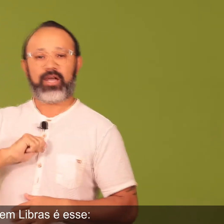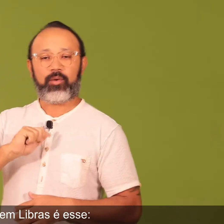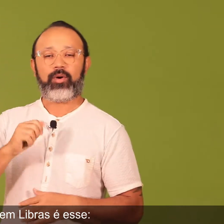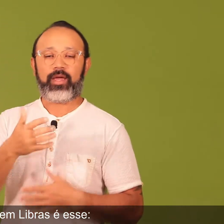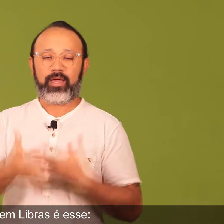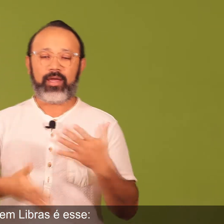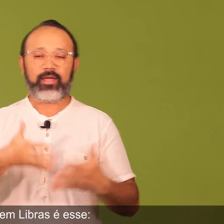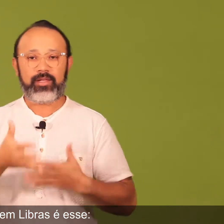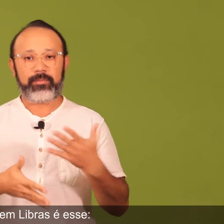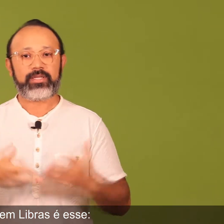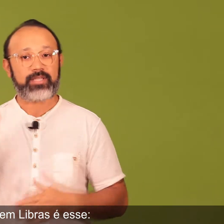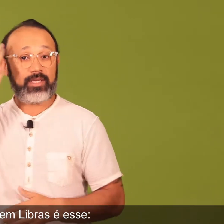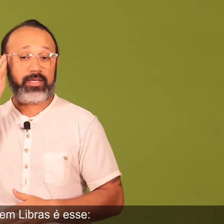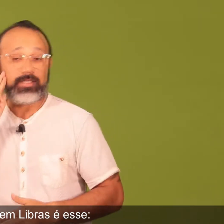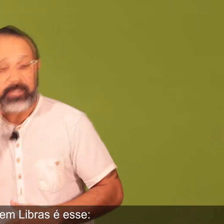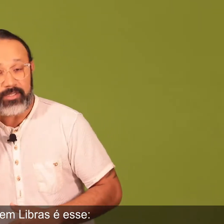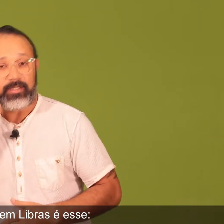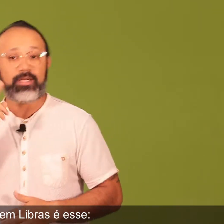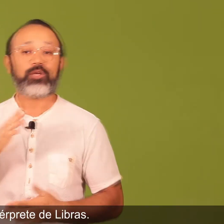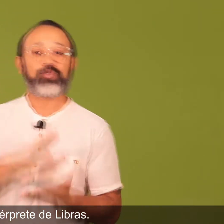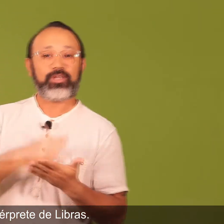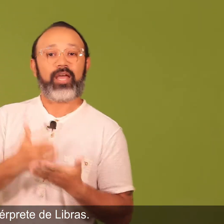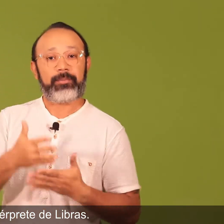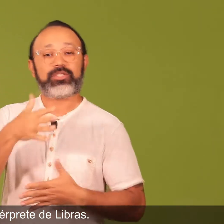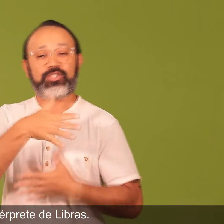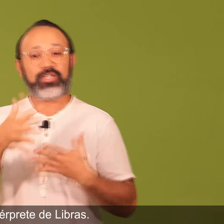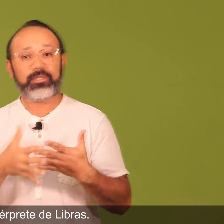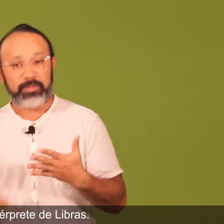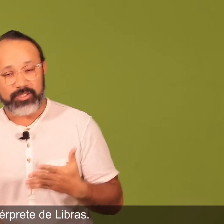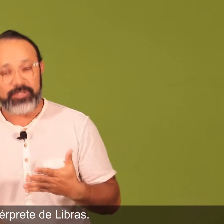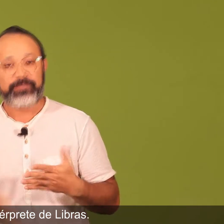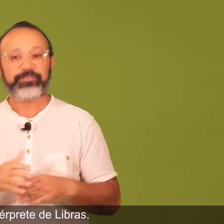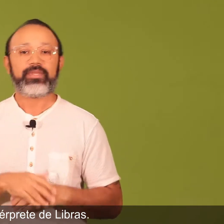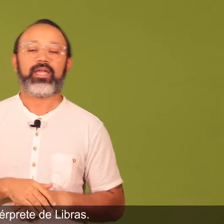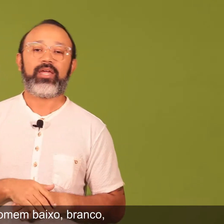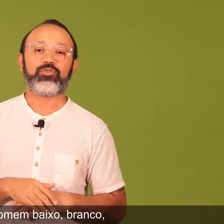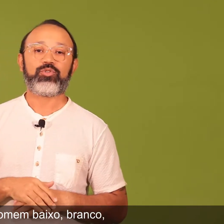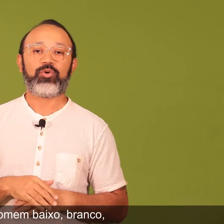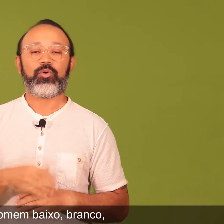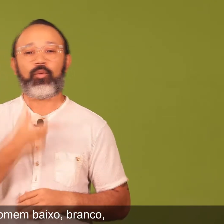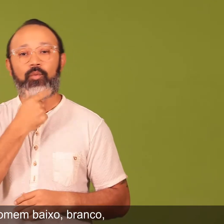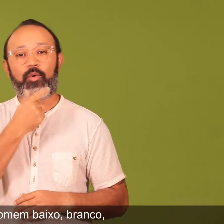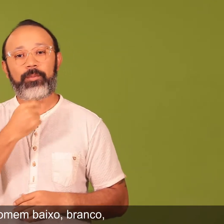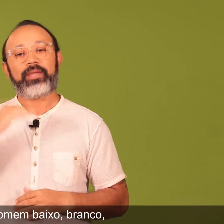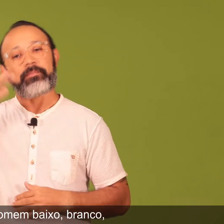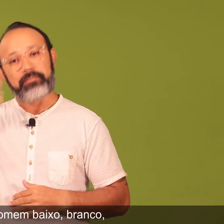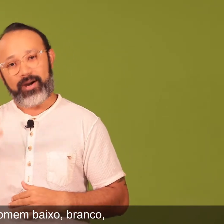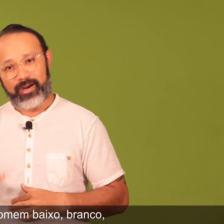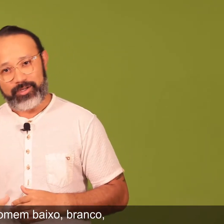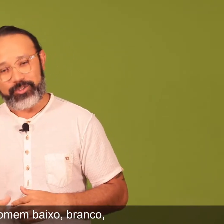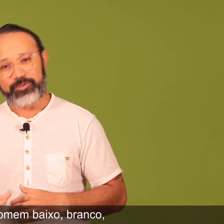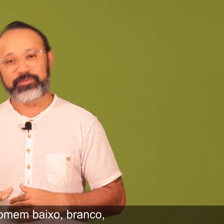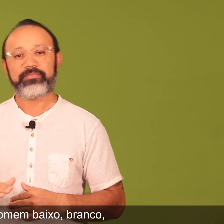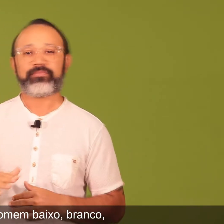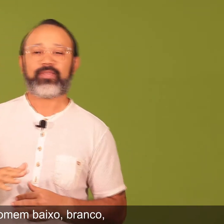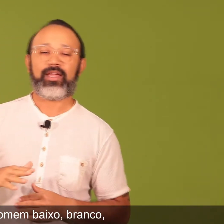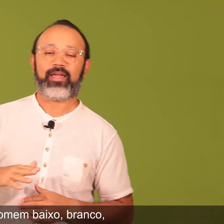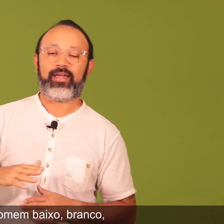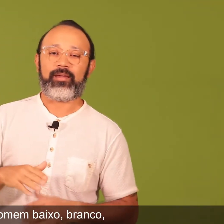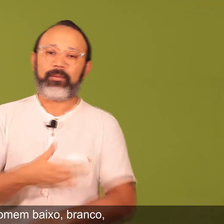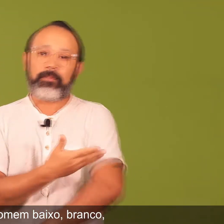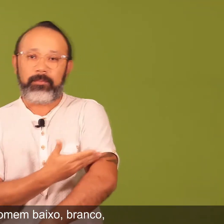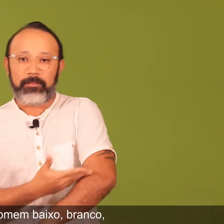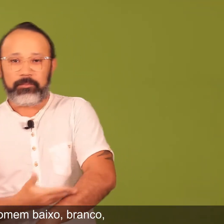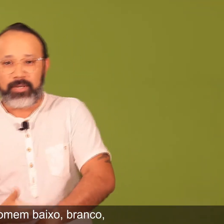meu sinal em Libras é esse Eu sou intérprete de libras Eu sou um homem baixo